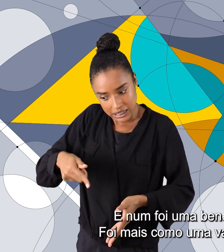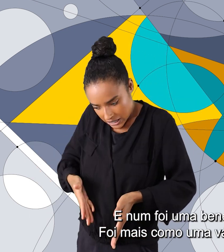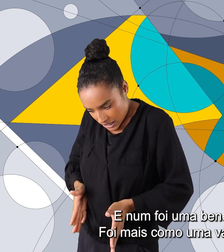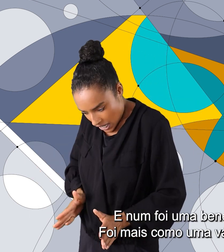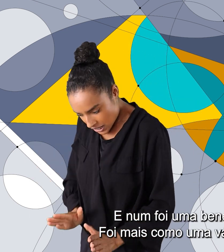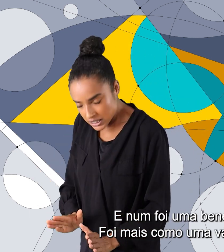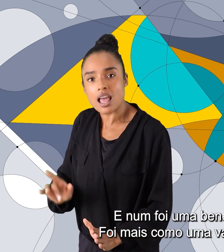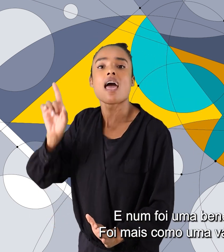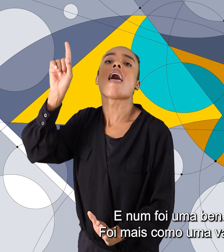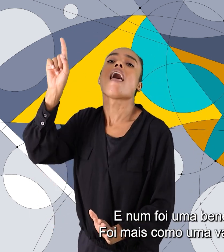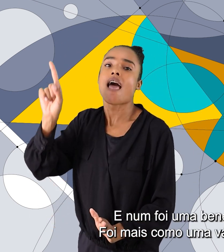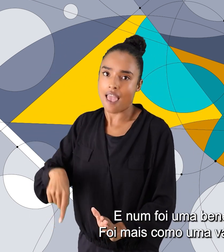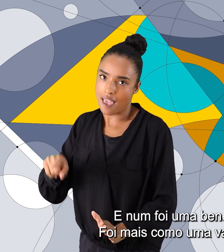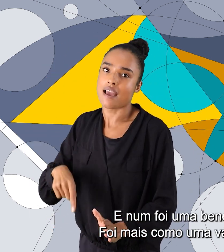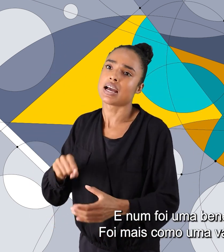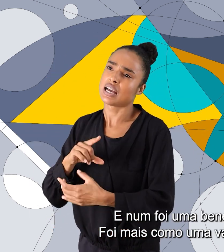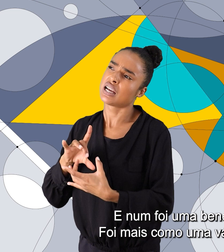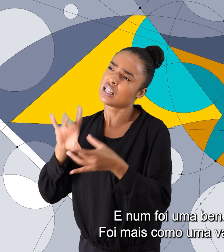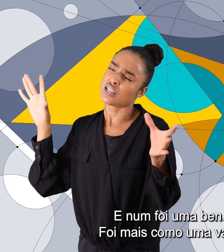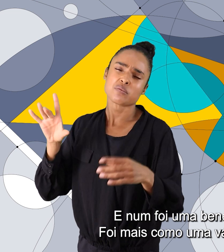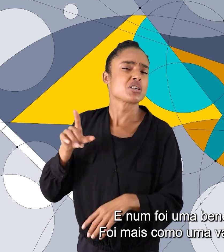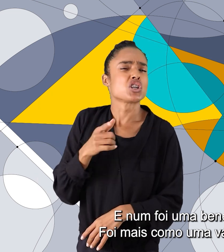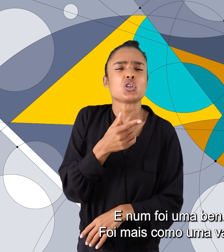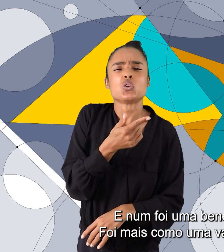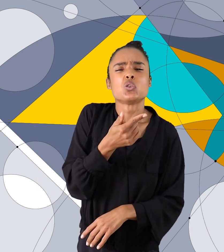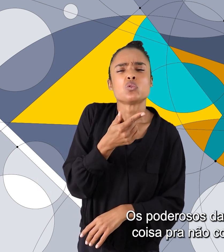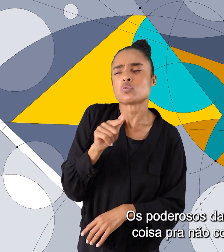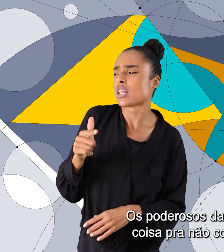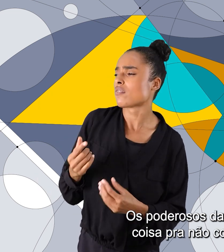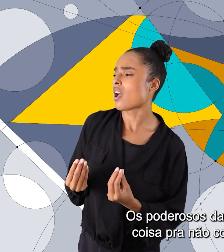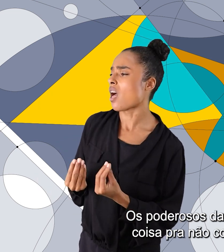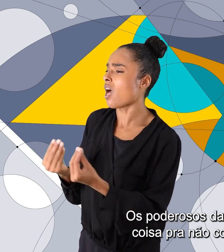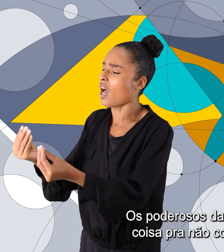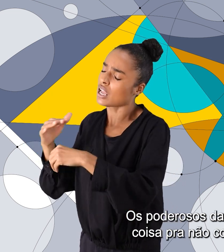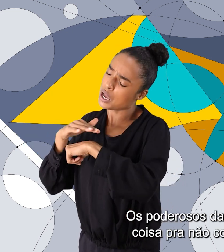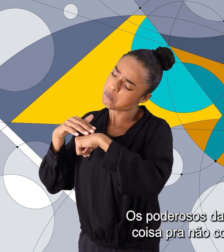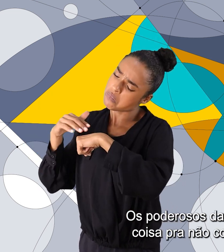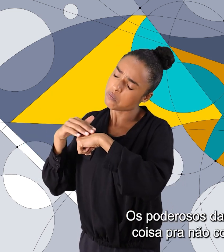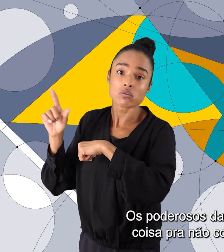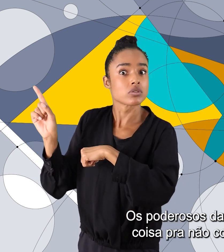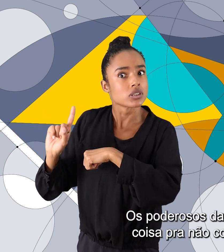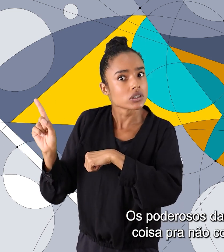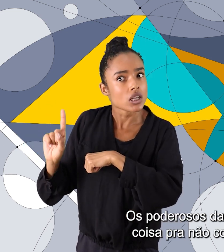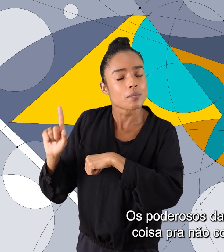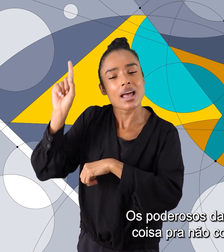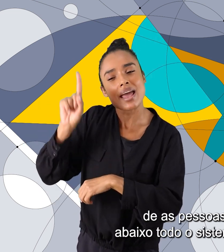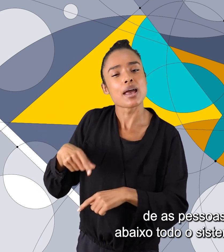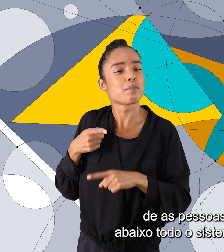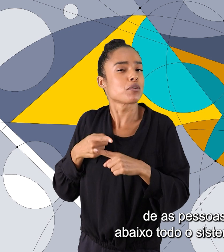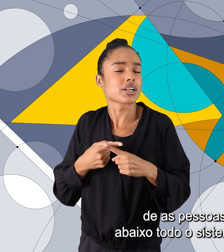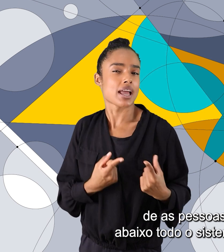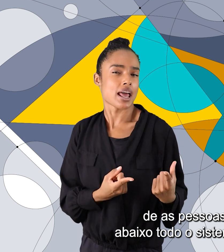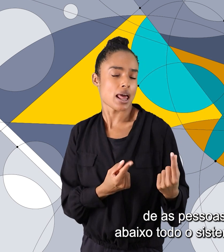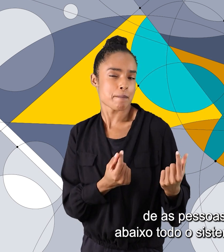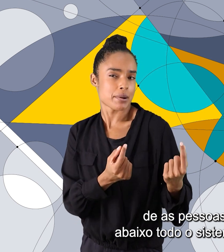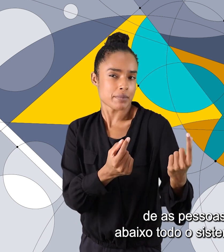E não foi uma benevolência isso, foi mais uma válvula de escape. Os poderosos davam alguma coisa para não correr o risco de as